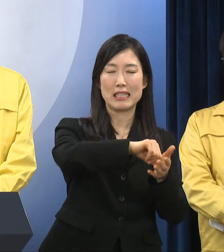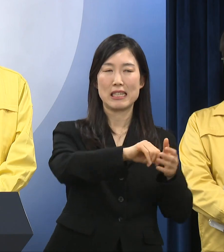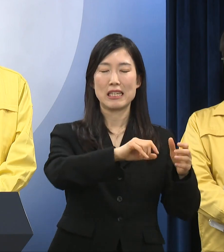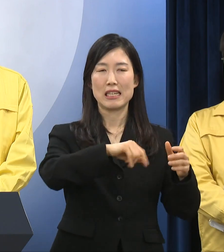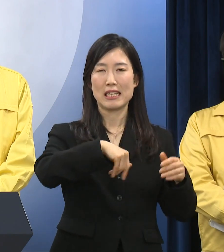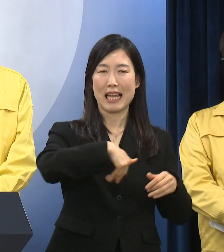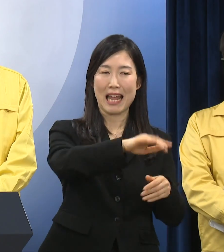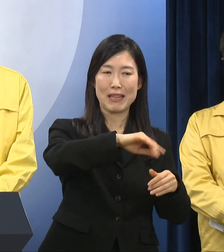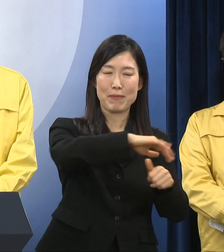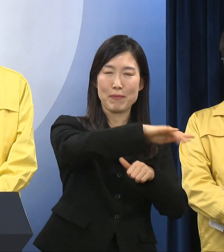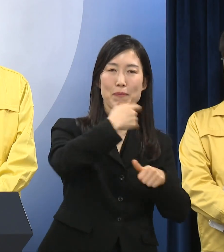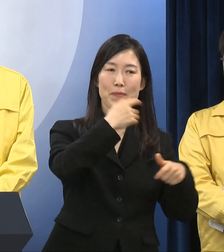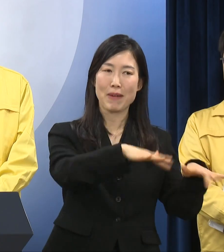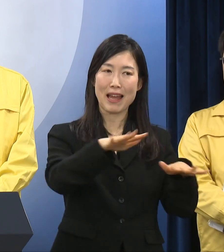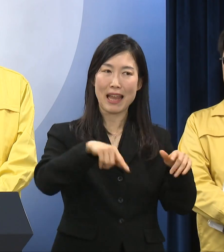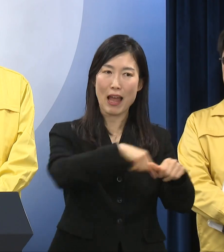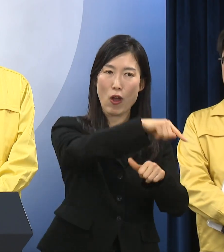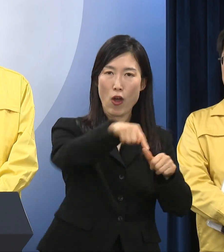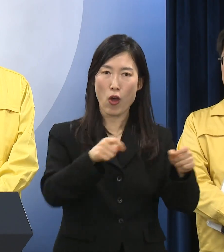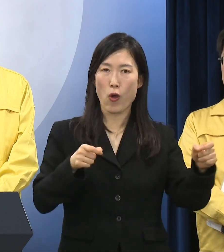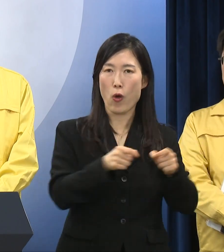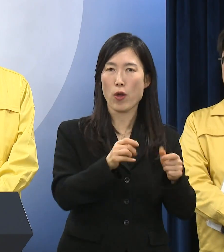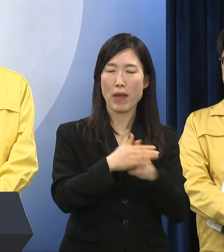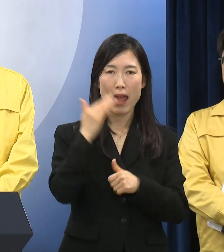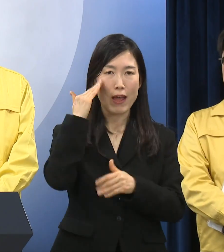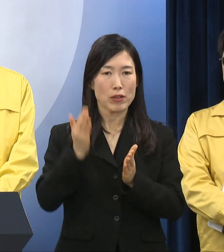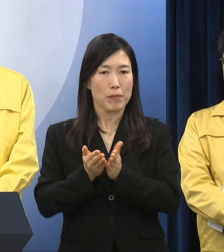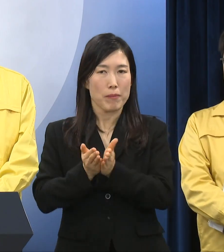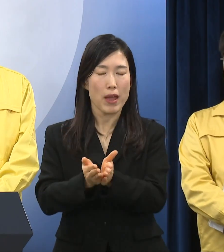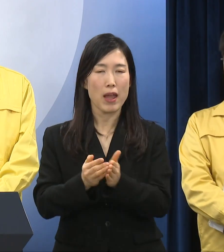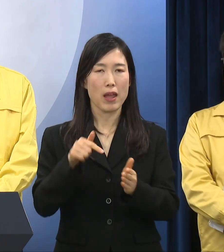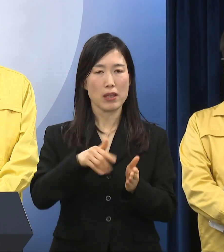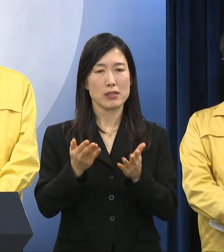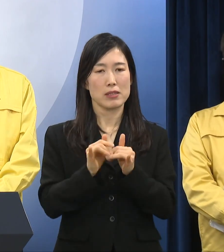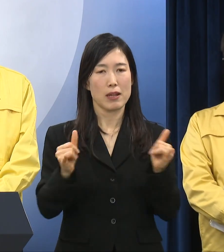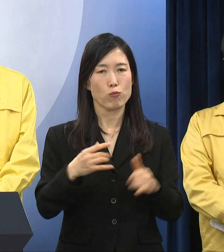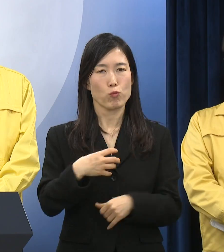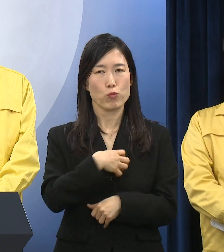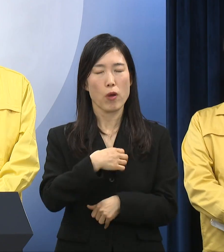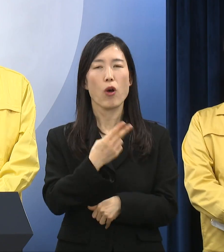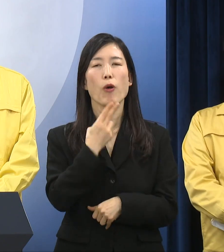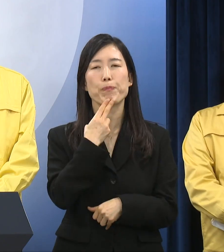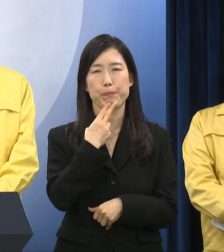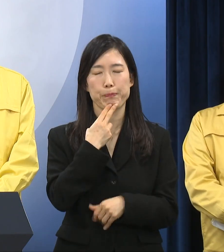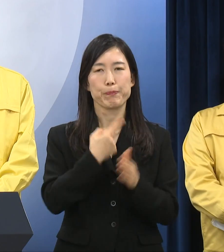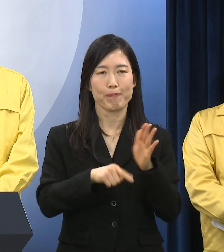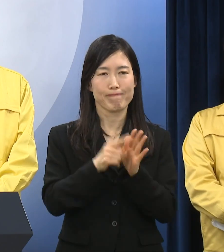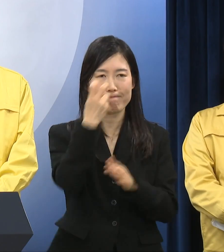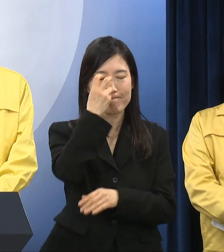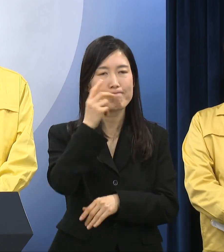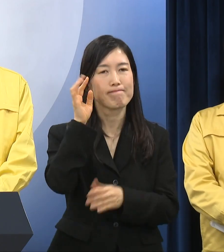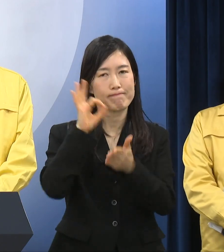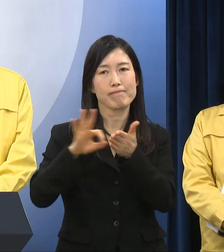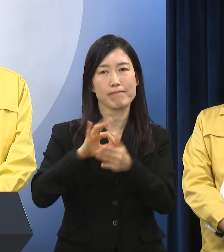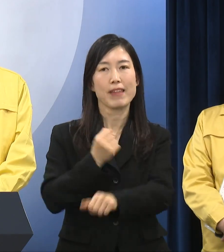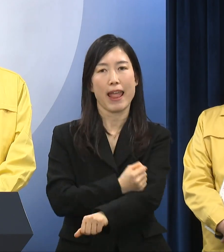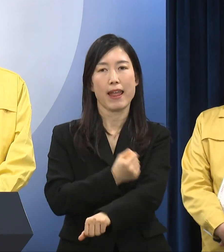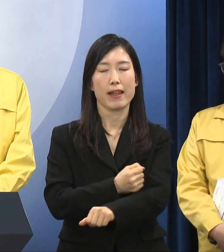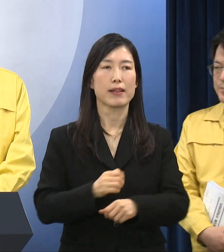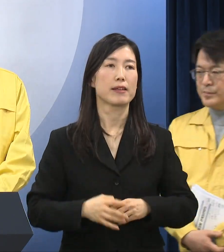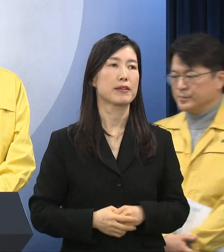우리 선박과 선원이 안전에 위험을 받는 일이 없도록 잘 상황을 관리를 해 나가도록 그렇게 하겠습니다.